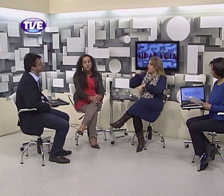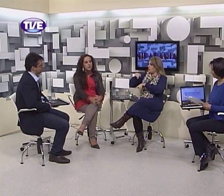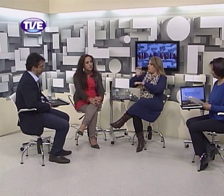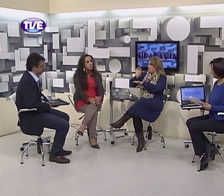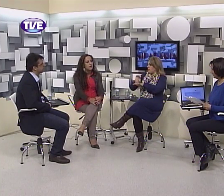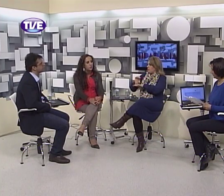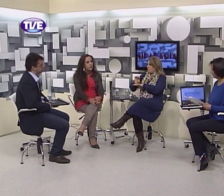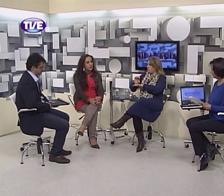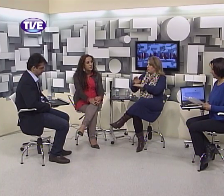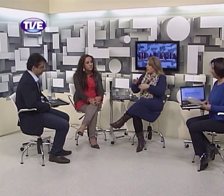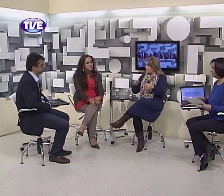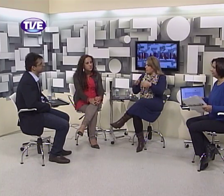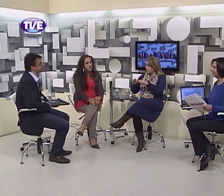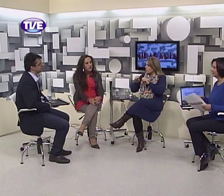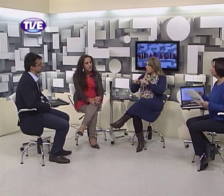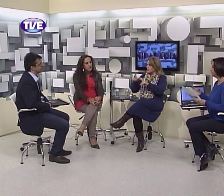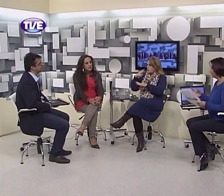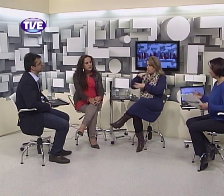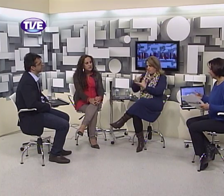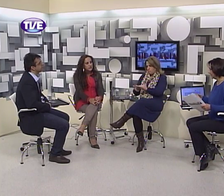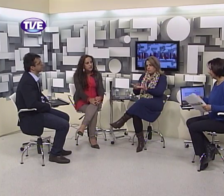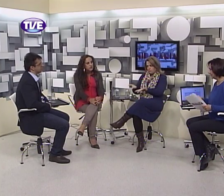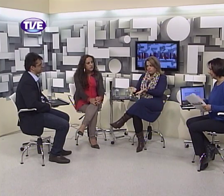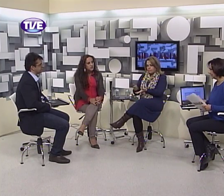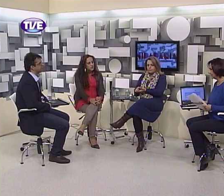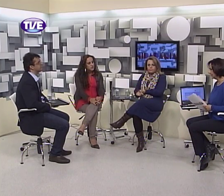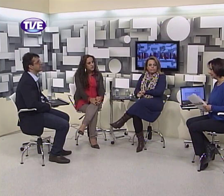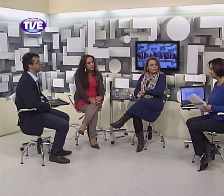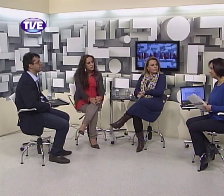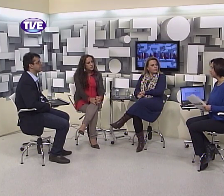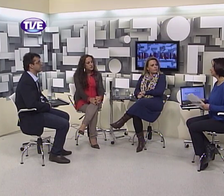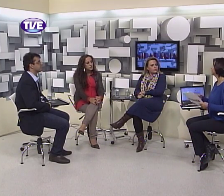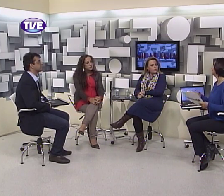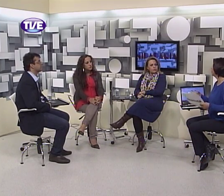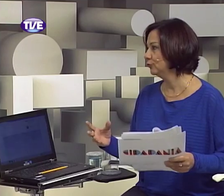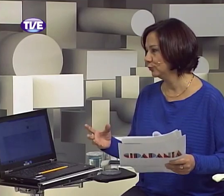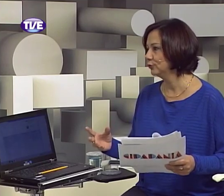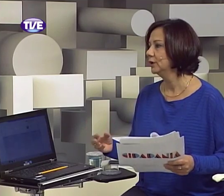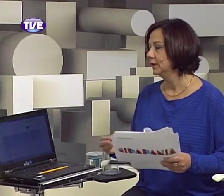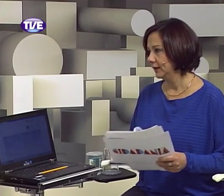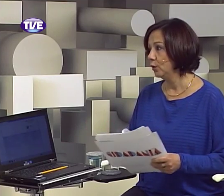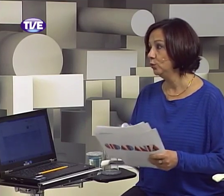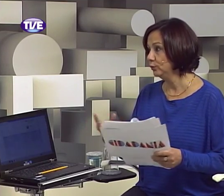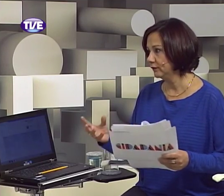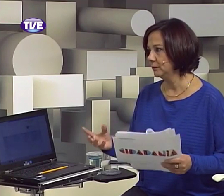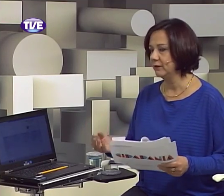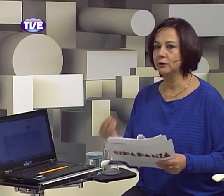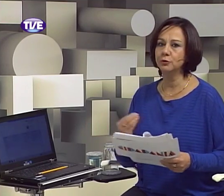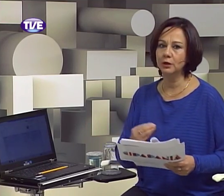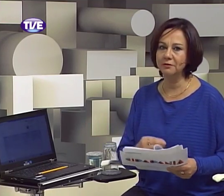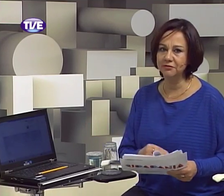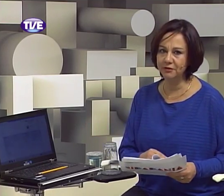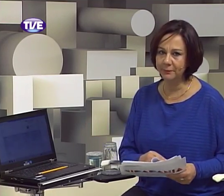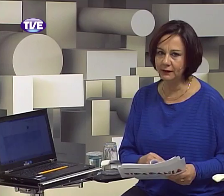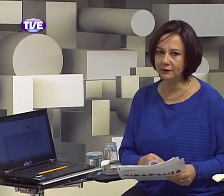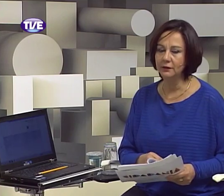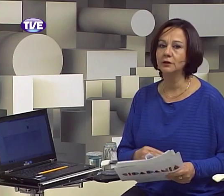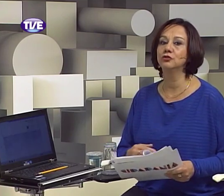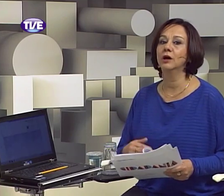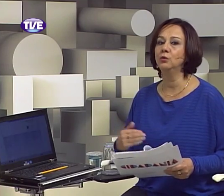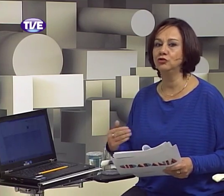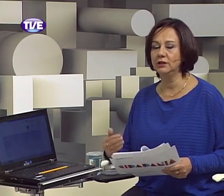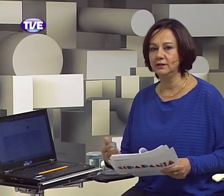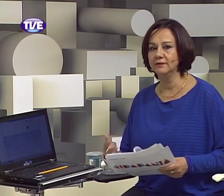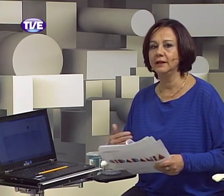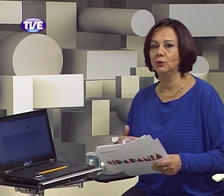caminho da educação bilíngue. Claro. A TVE aqui ela tem vários espaços, né, alguns espaços. Tem o programa Viva Bem,